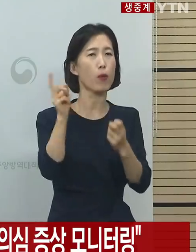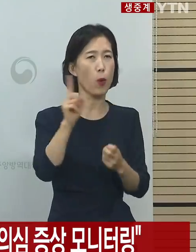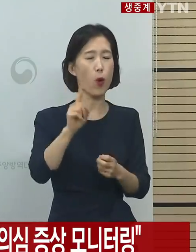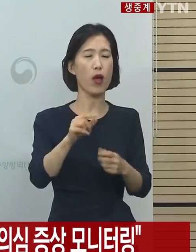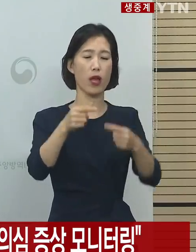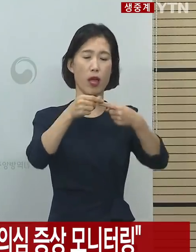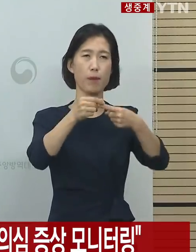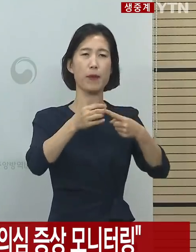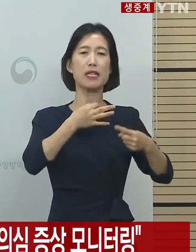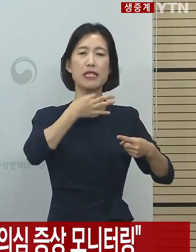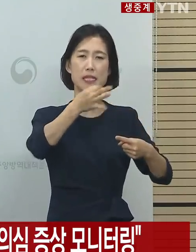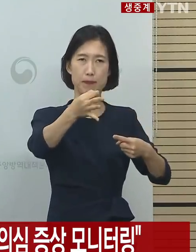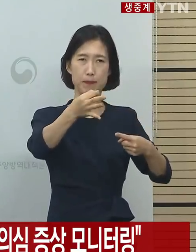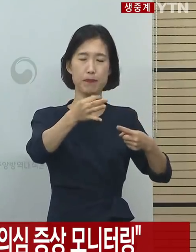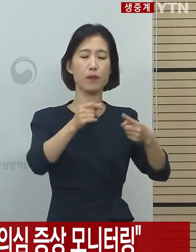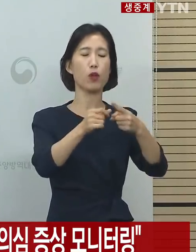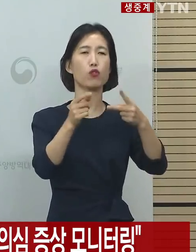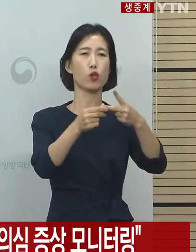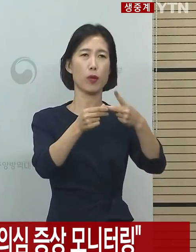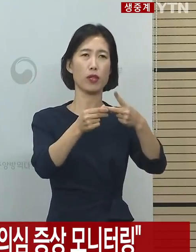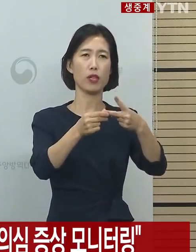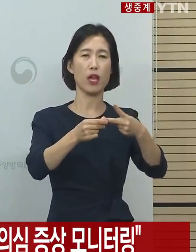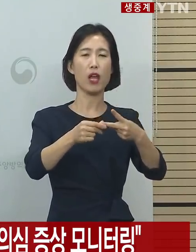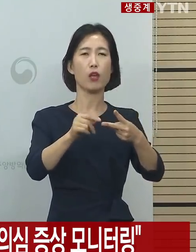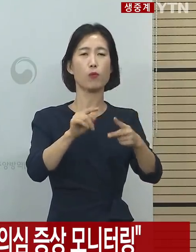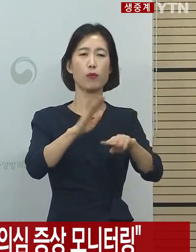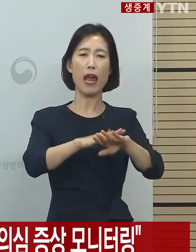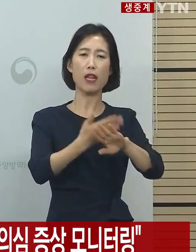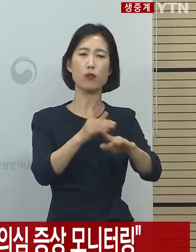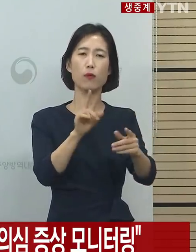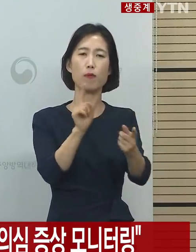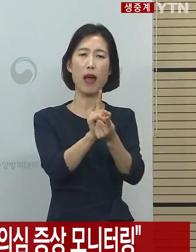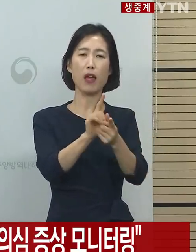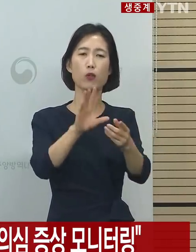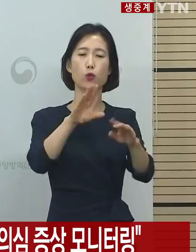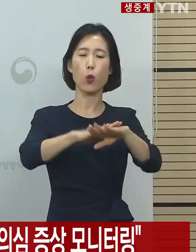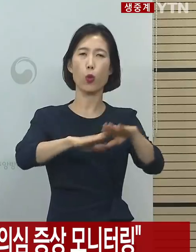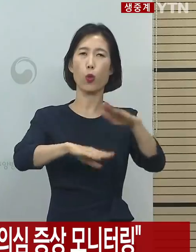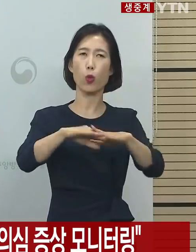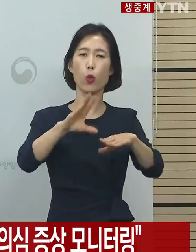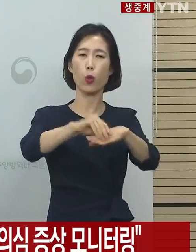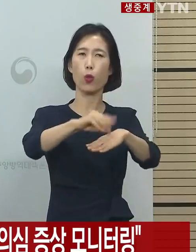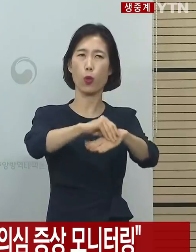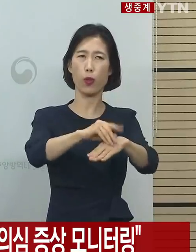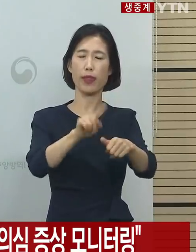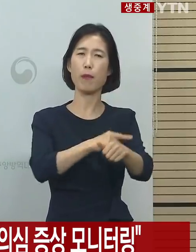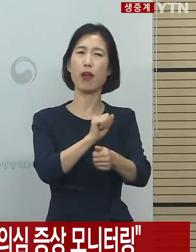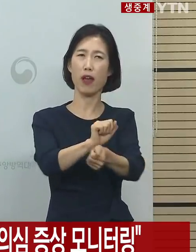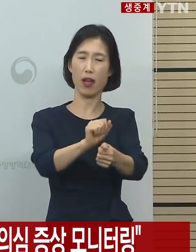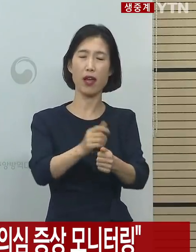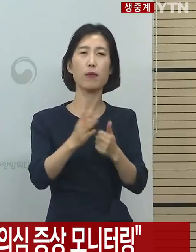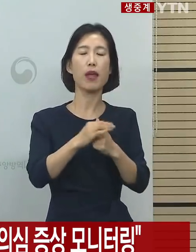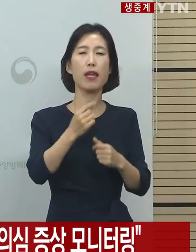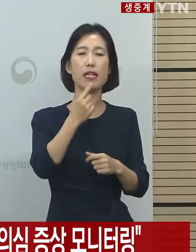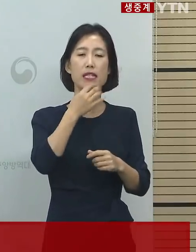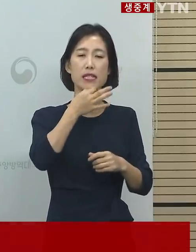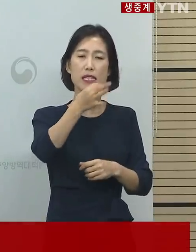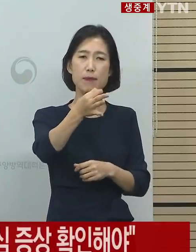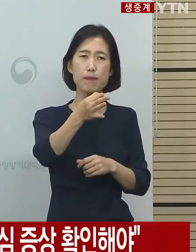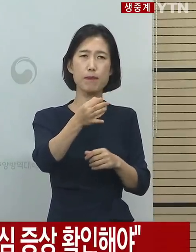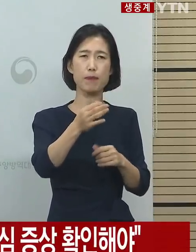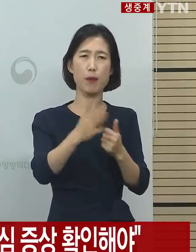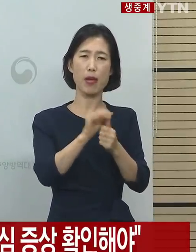크게 비말을 통한 전파와 두 번째는 접촉을 통한 전파입니다. 비말을 통한 전파를